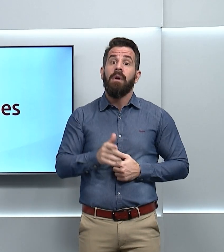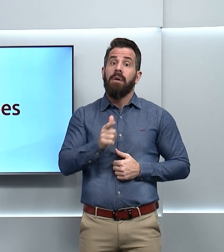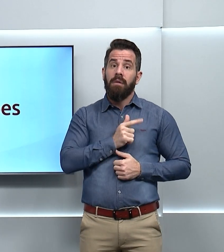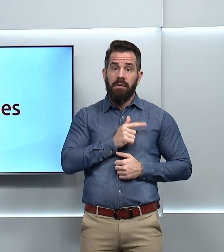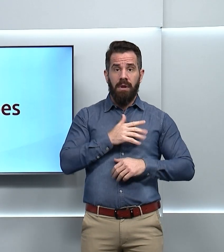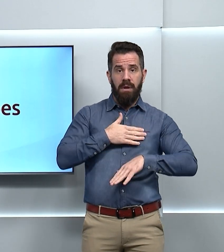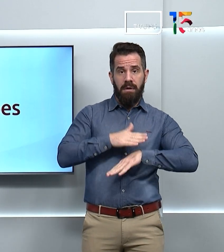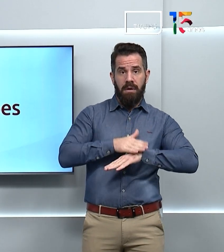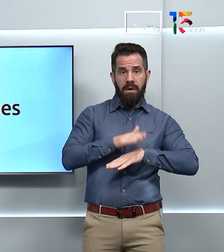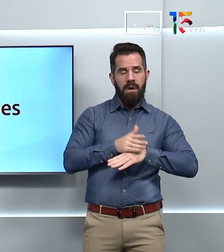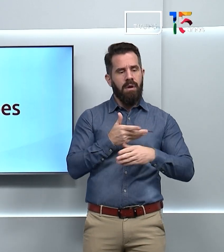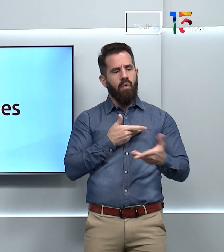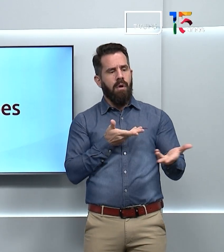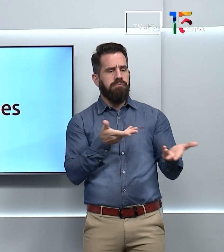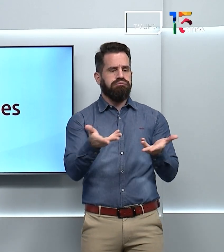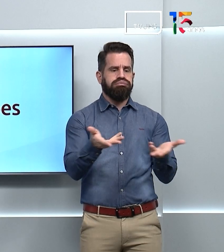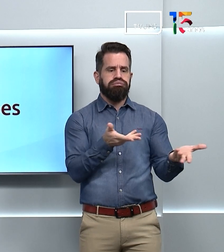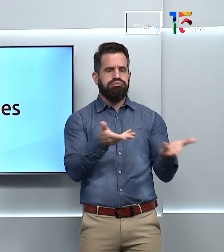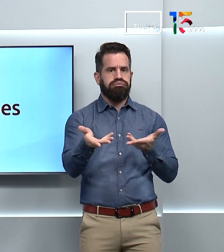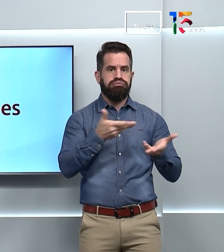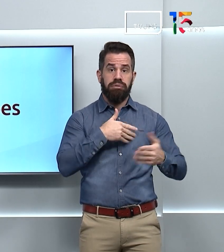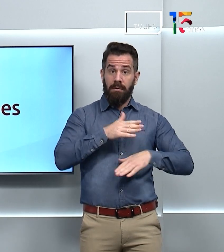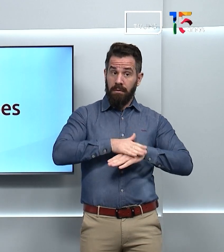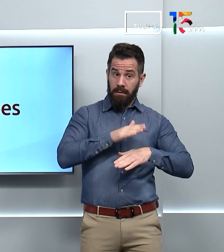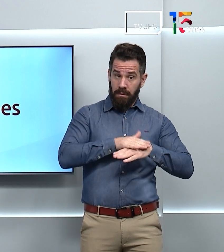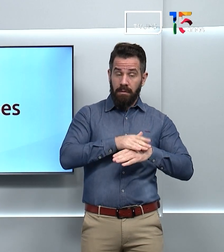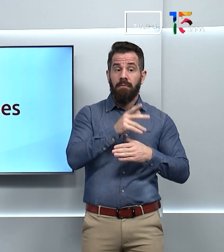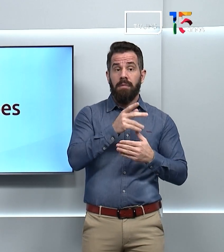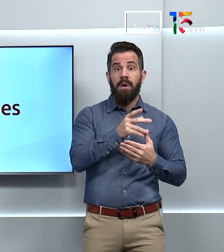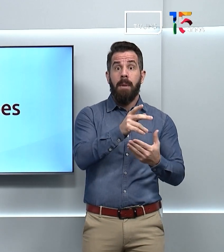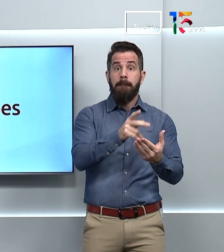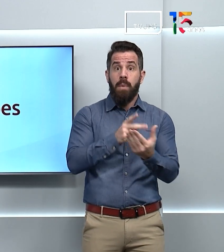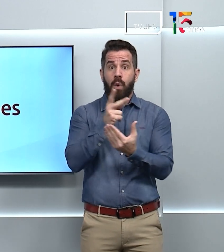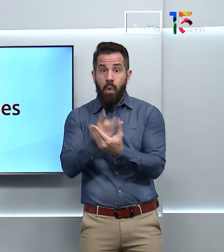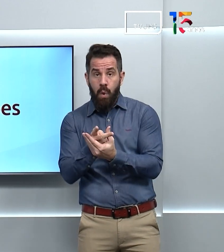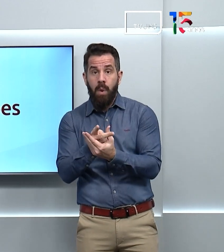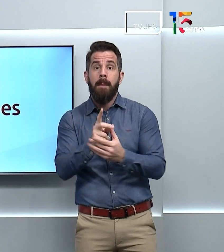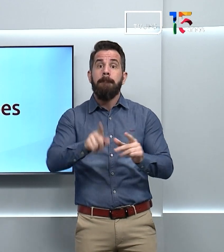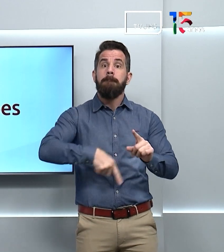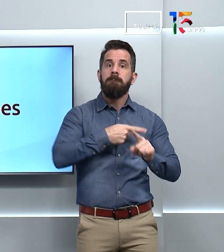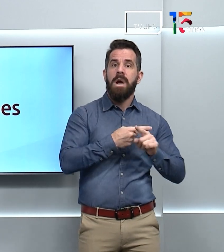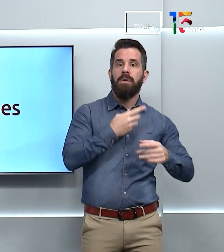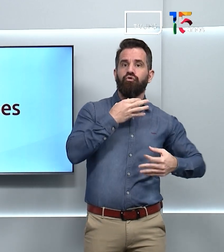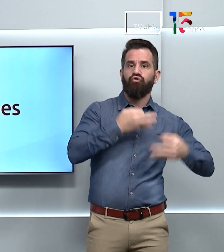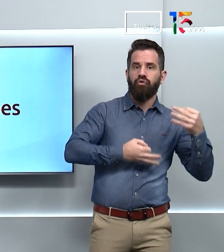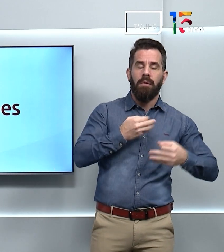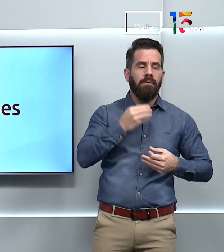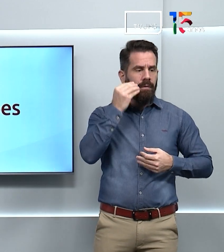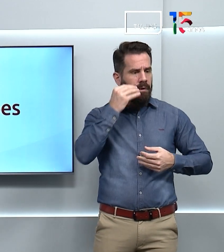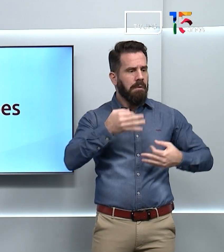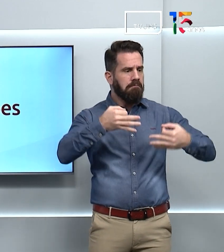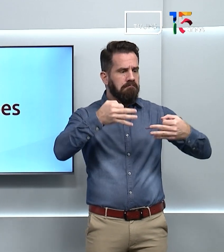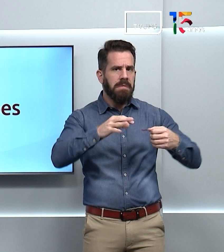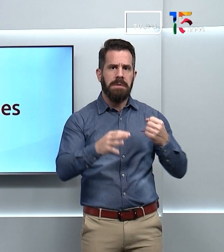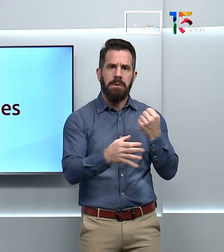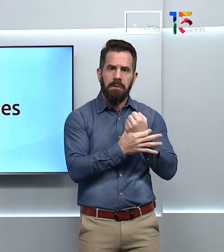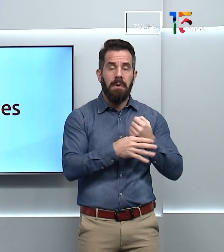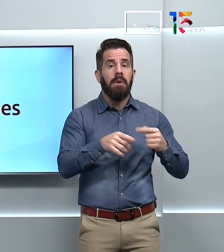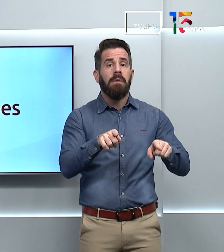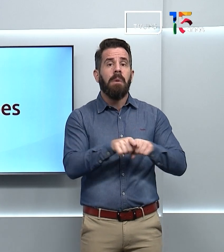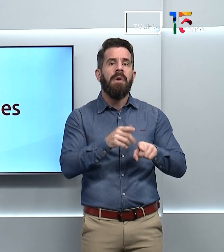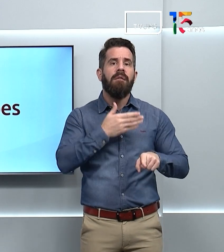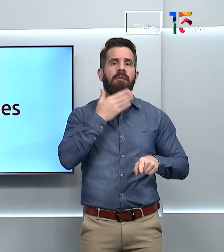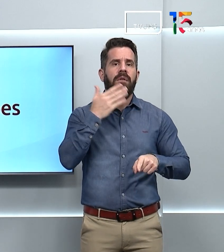por conciliadores do Tribunal de Justiça e do PROCON para assegurar a mediação dos diálogos e também facilitar os